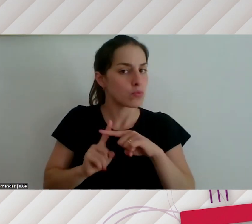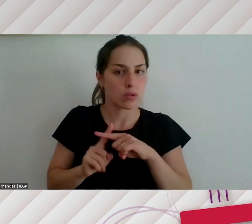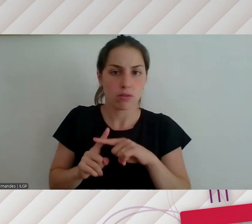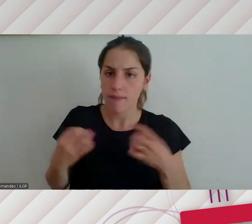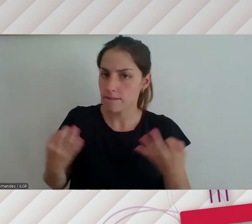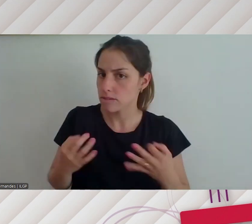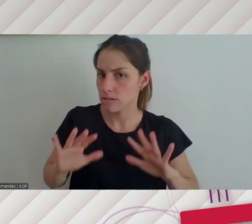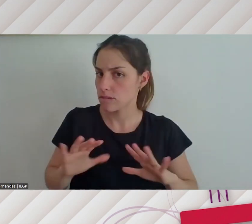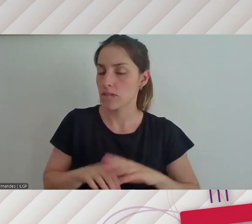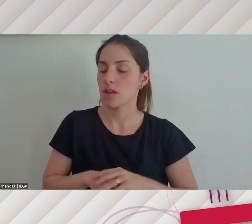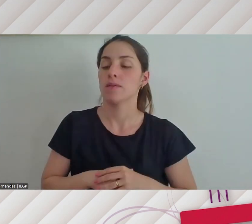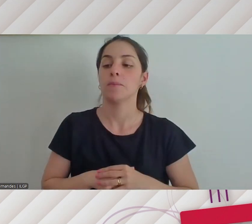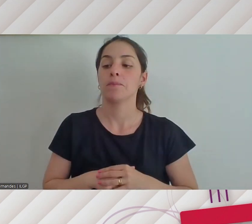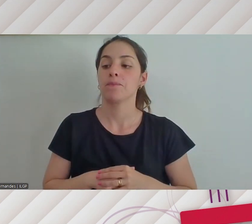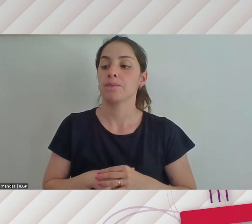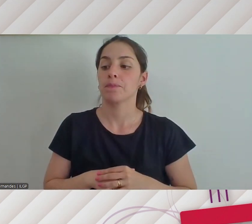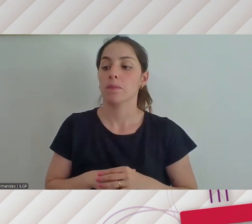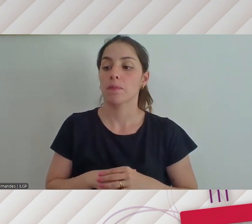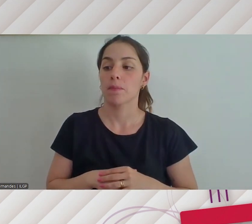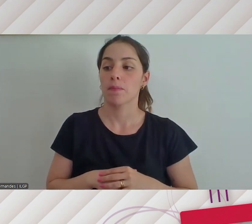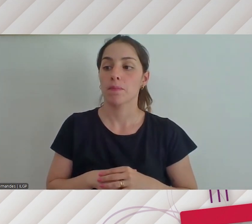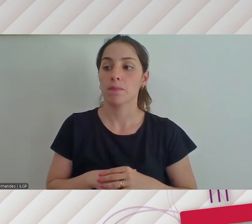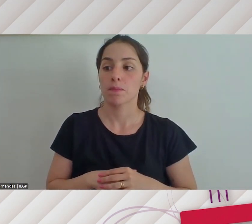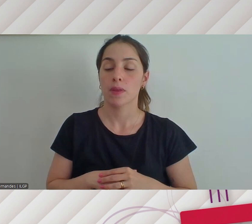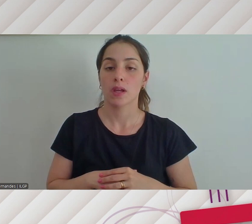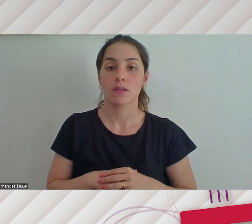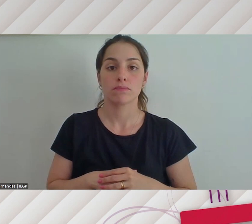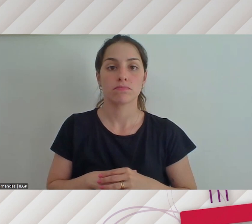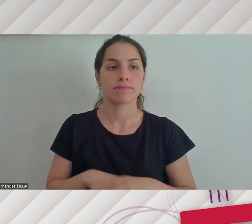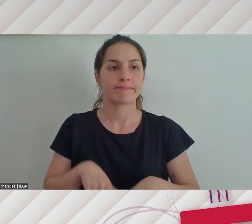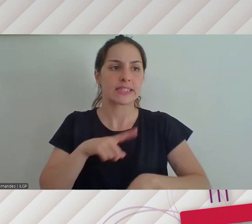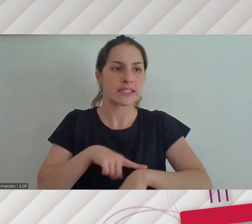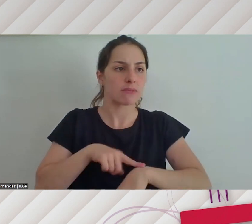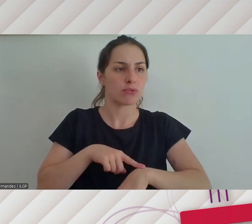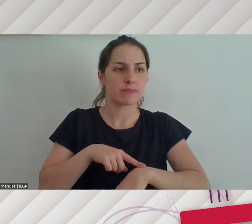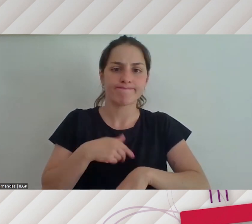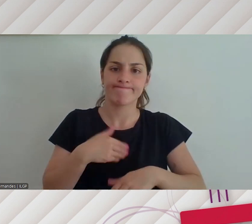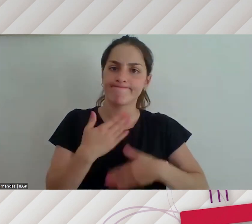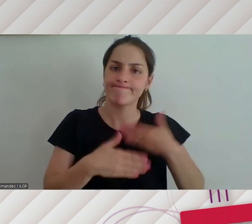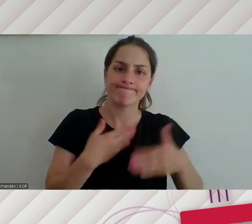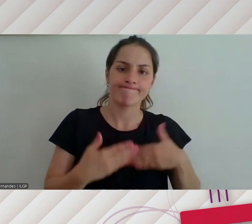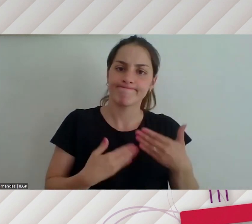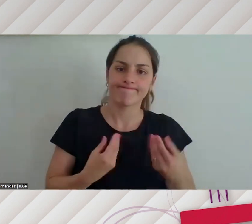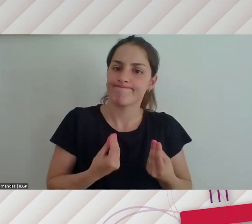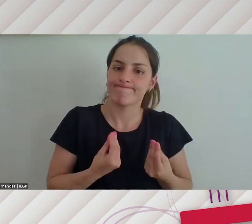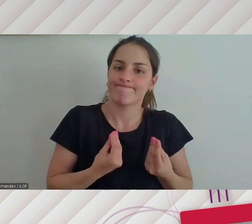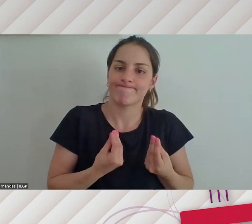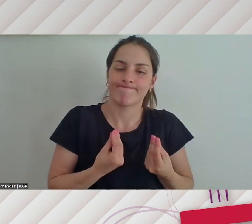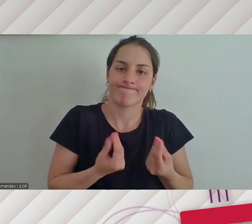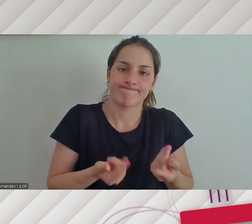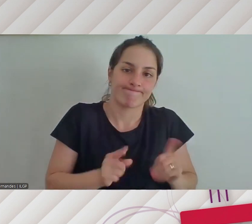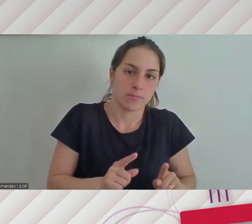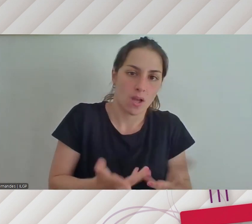Depois, diria, de um tempo menos bom, foi referido também pelo professor